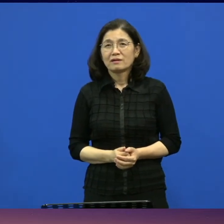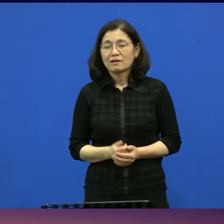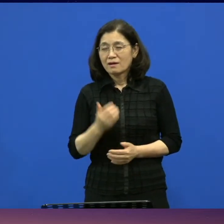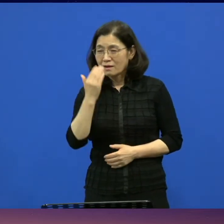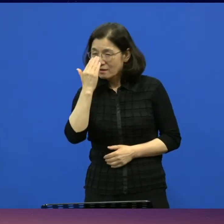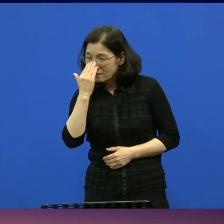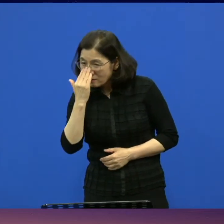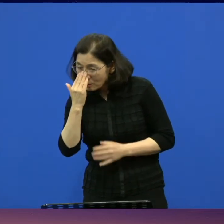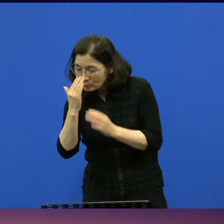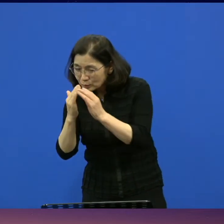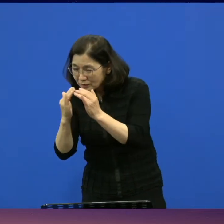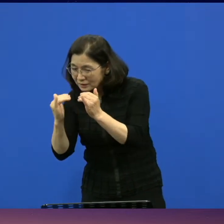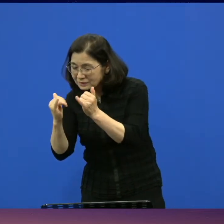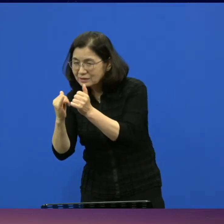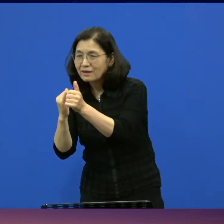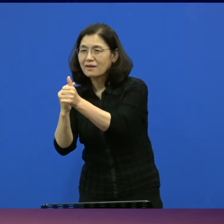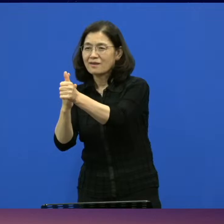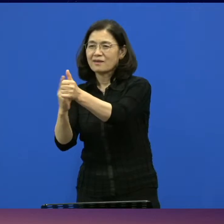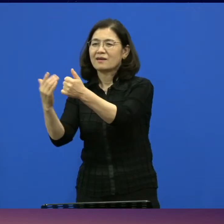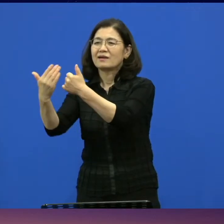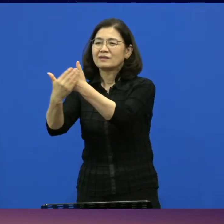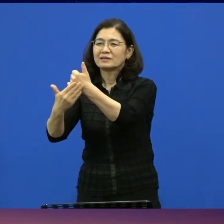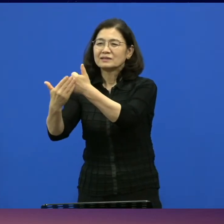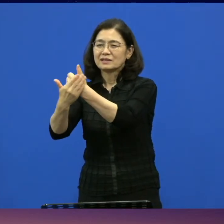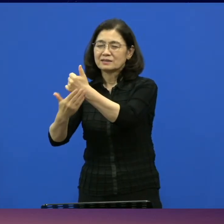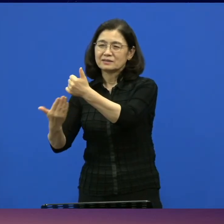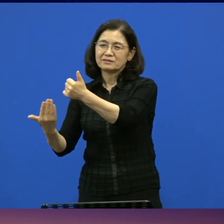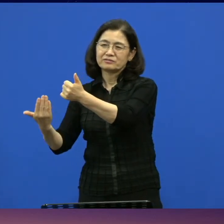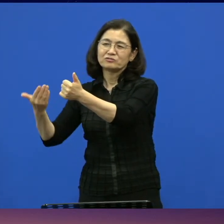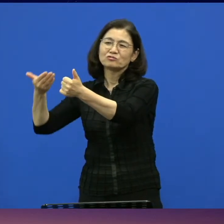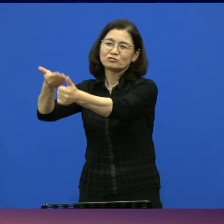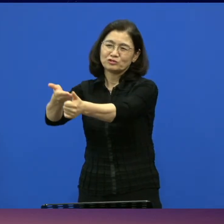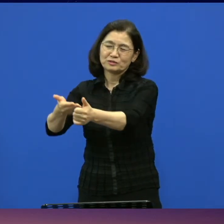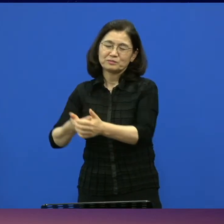겸손한 자에게 은혜를 주신다 하였느니라.